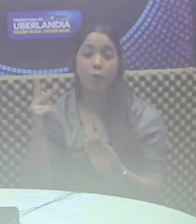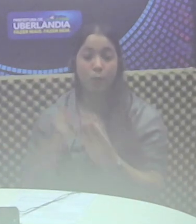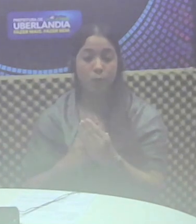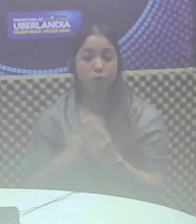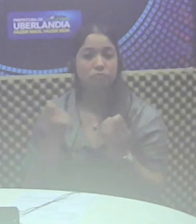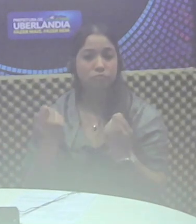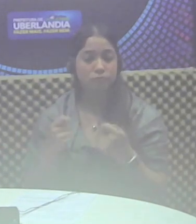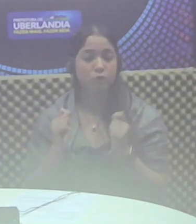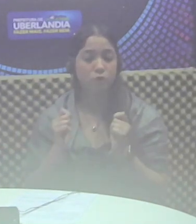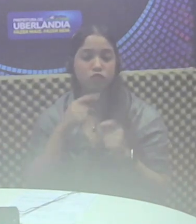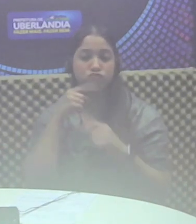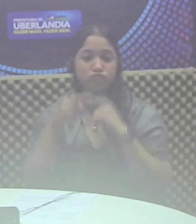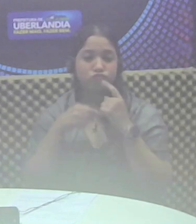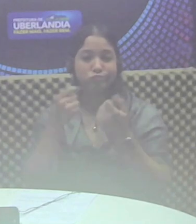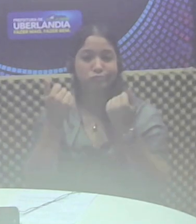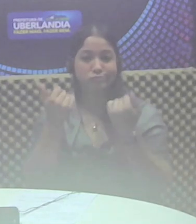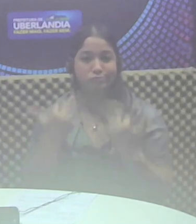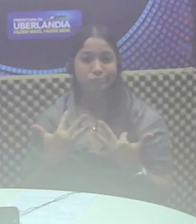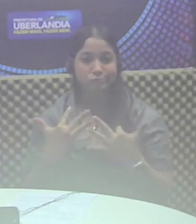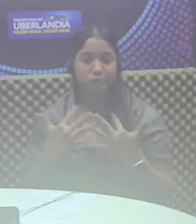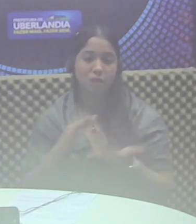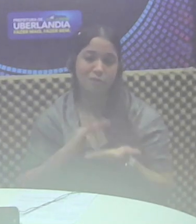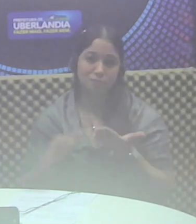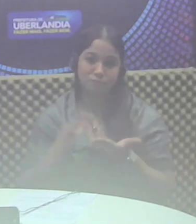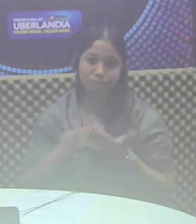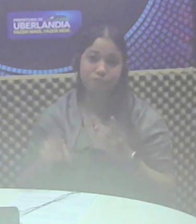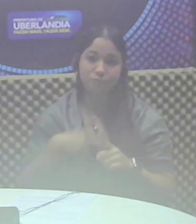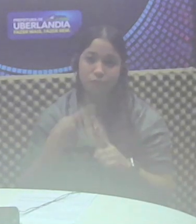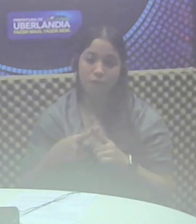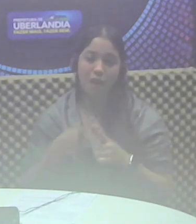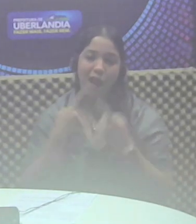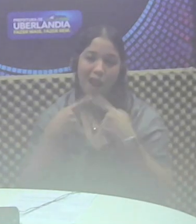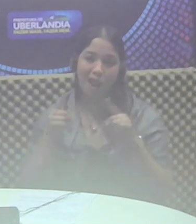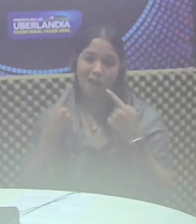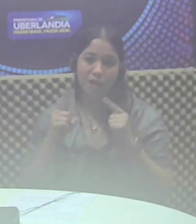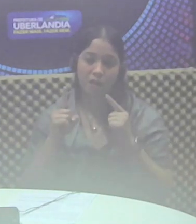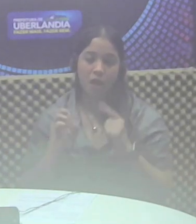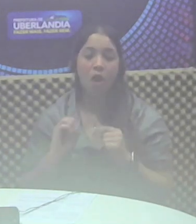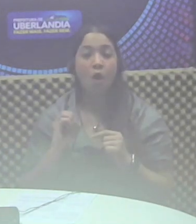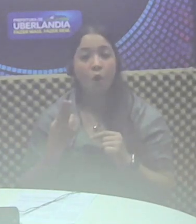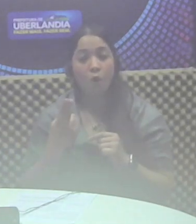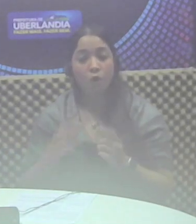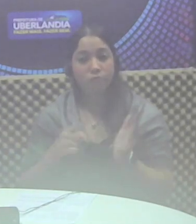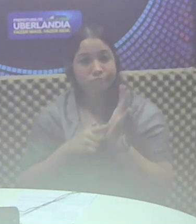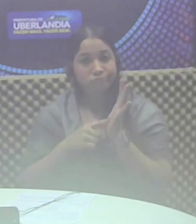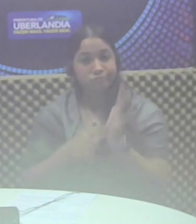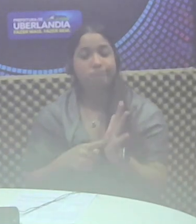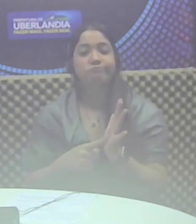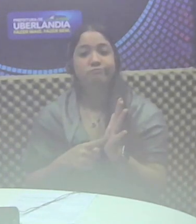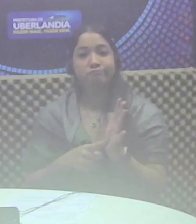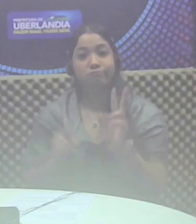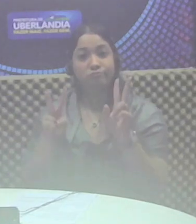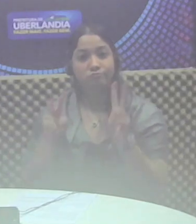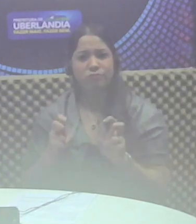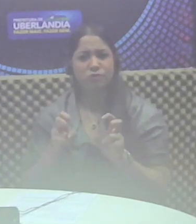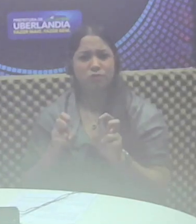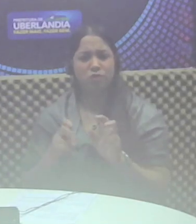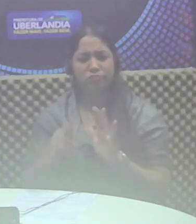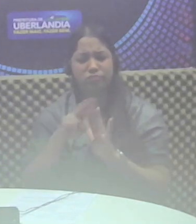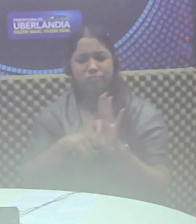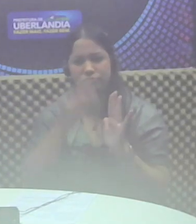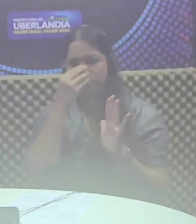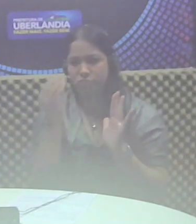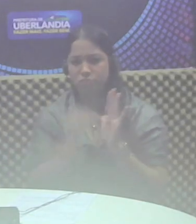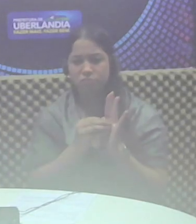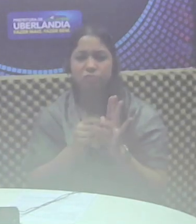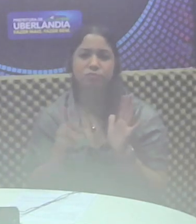possível tirar dúvidas referentes a relações de consumo abões e ainda registrar denúncias sobre o não cumprimento do Código